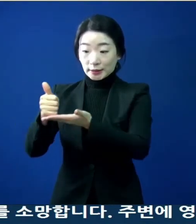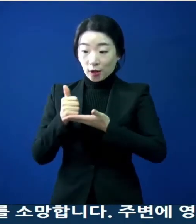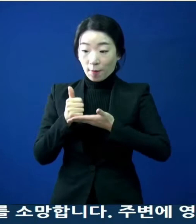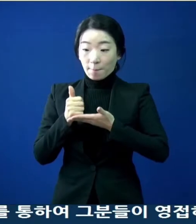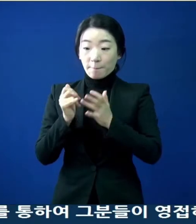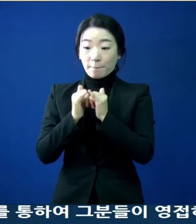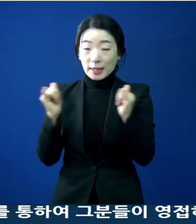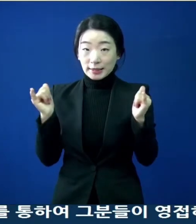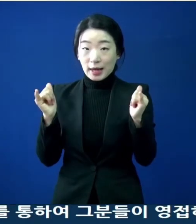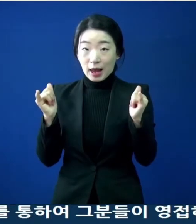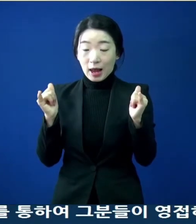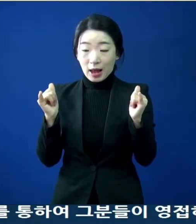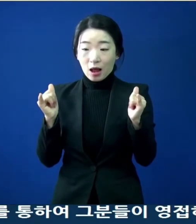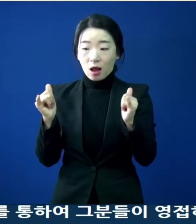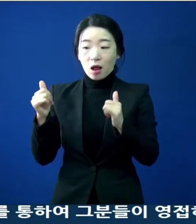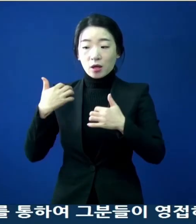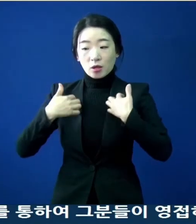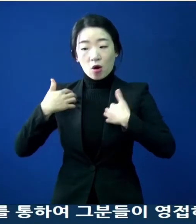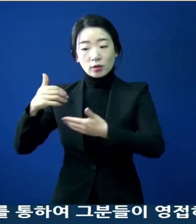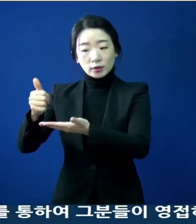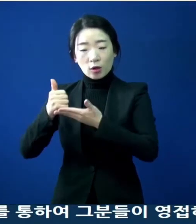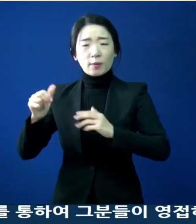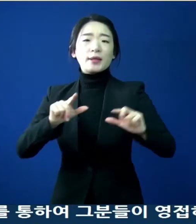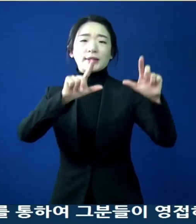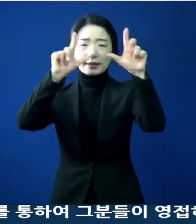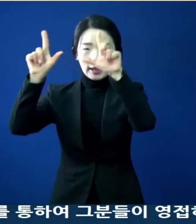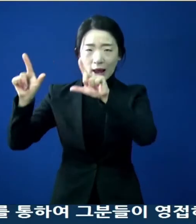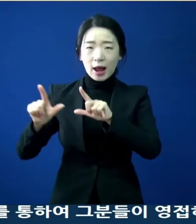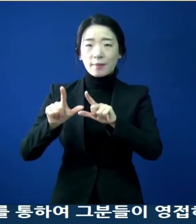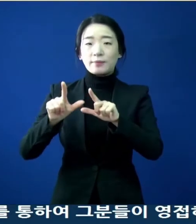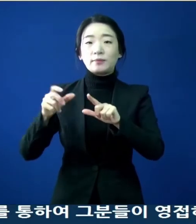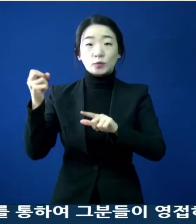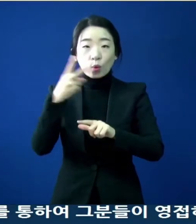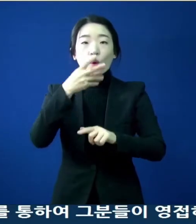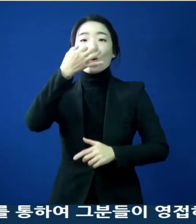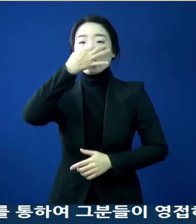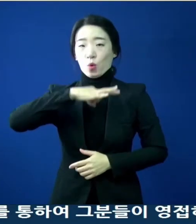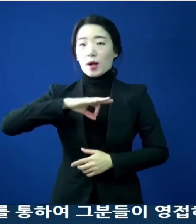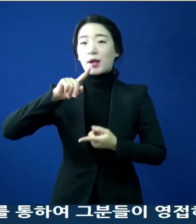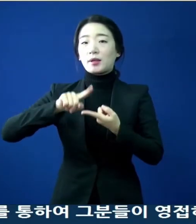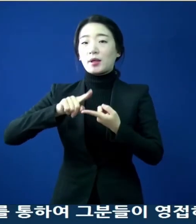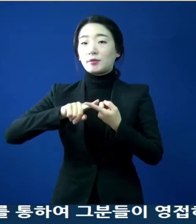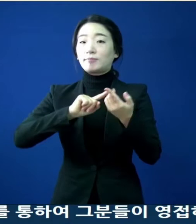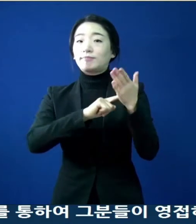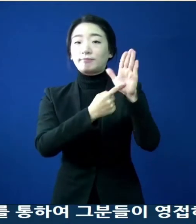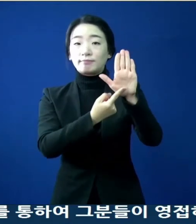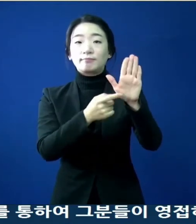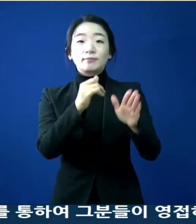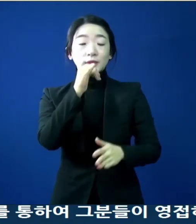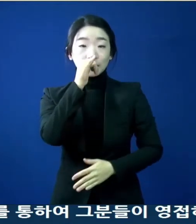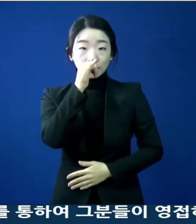자의 삶 가운데 성경에서 말하는 영접의 효과들이 나타나고 있어야 되기 때문이죠.